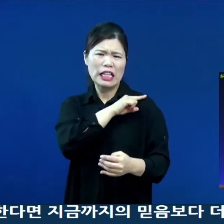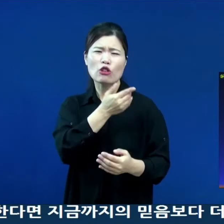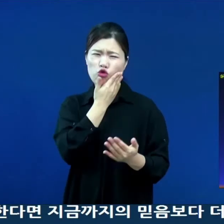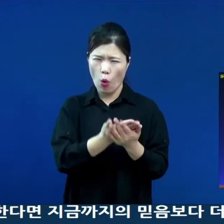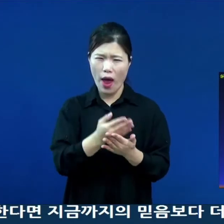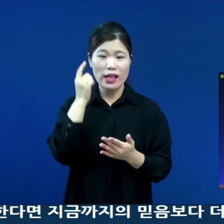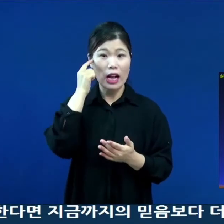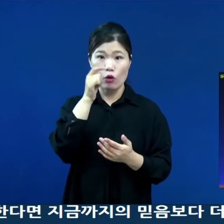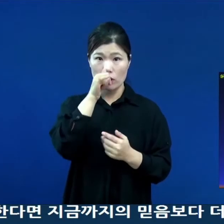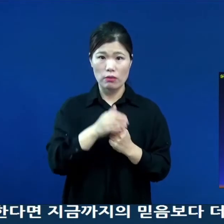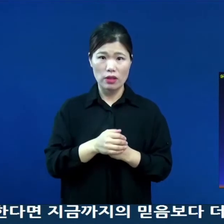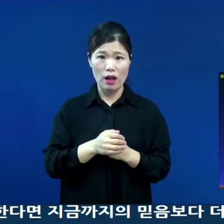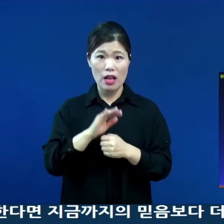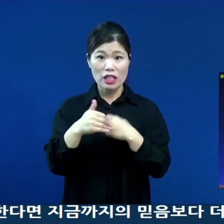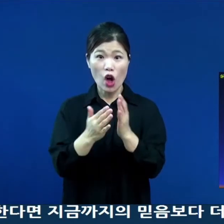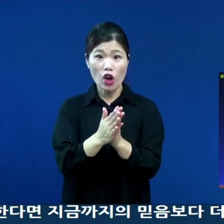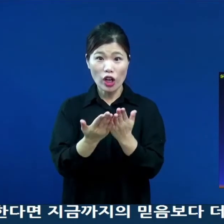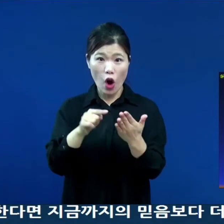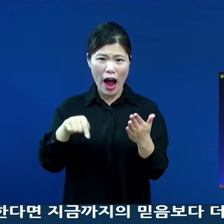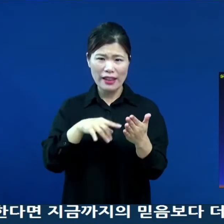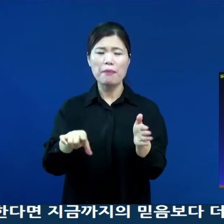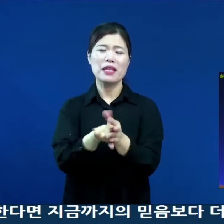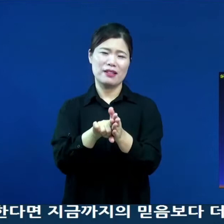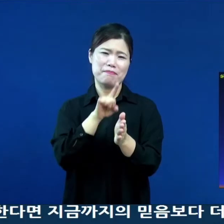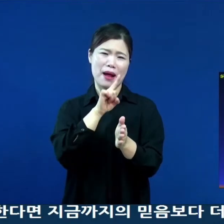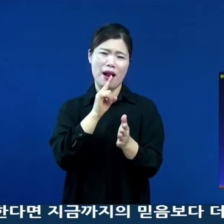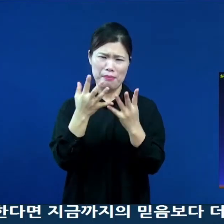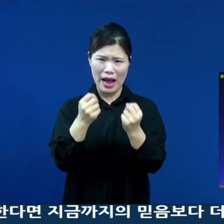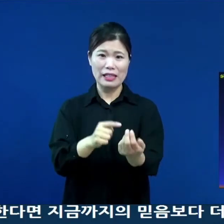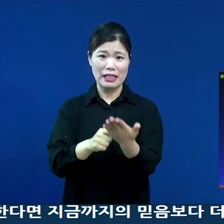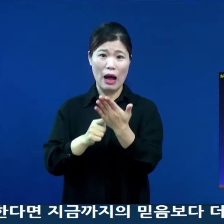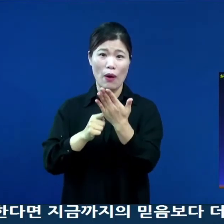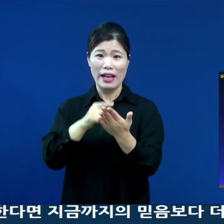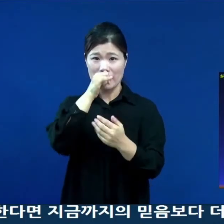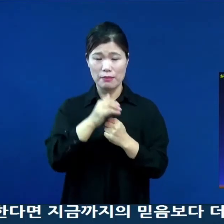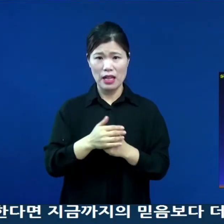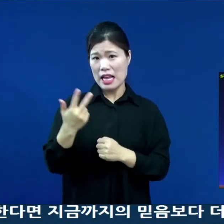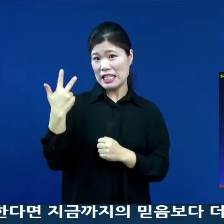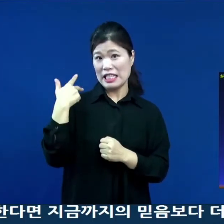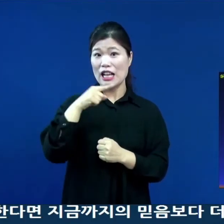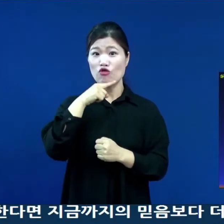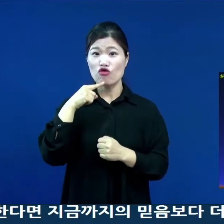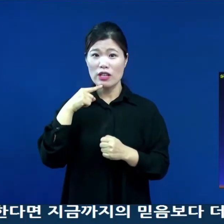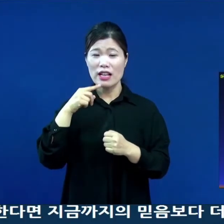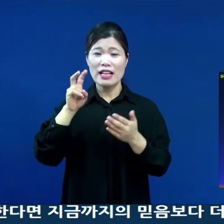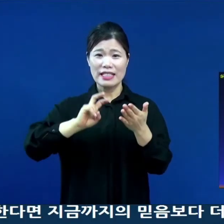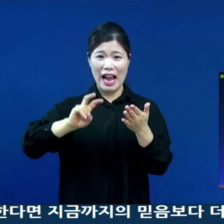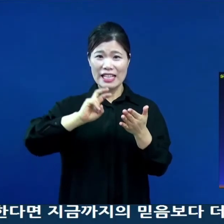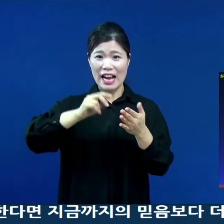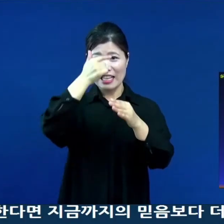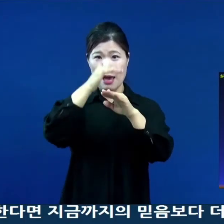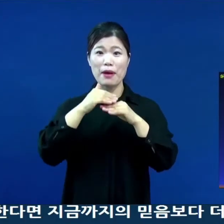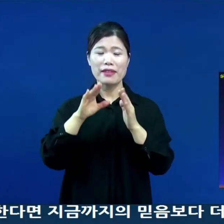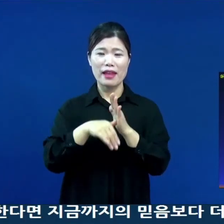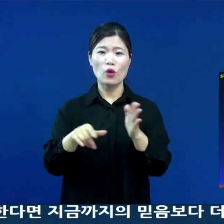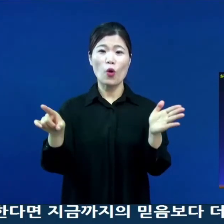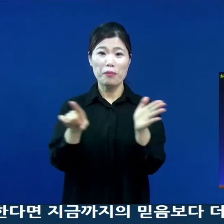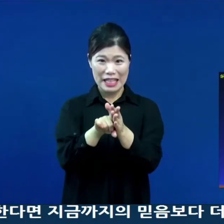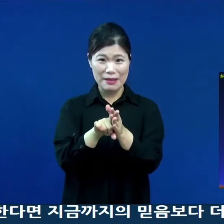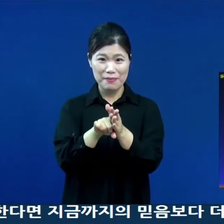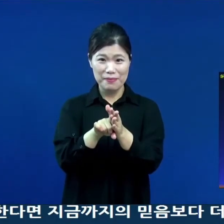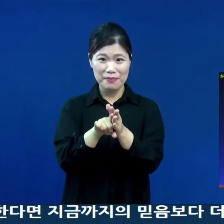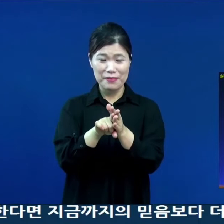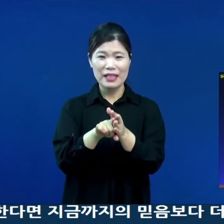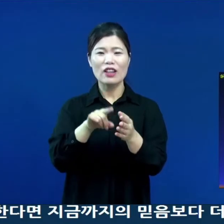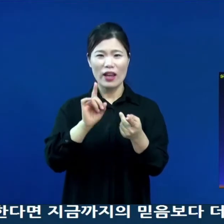성경에서 믿음이란 말이 엄청나게 많이 나옵니다. 지난 주일 찬양 예배 때도 이 믿음, 히브리어